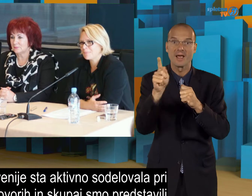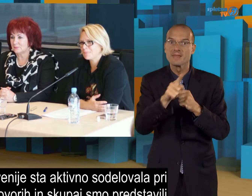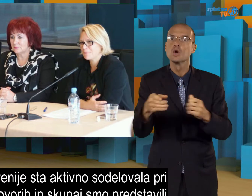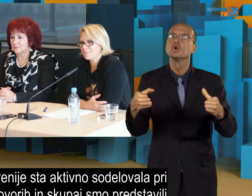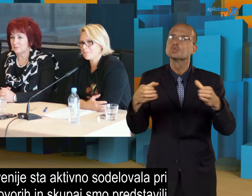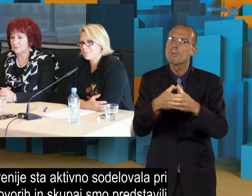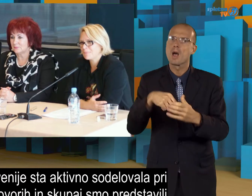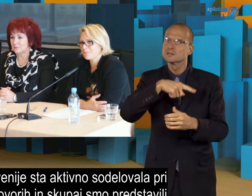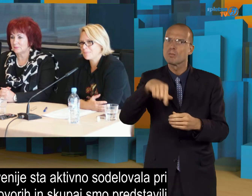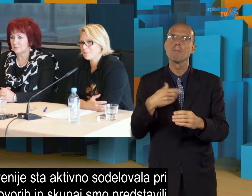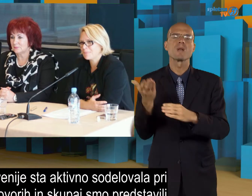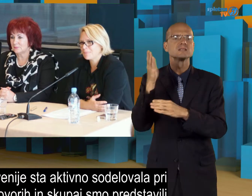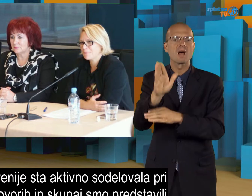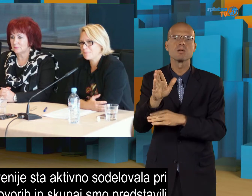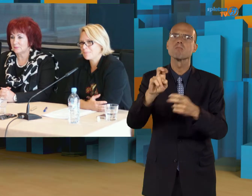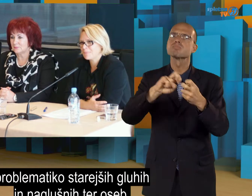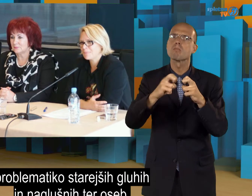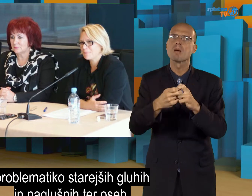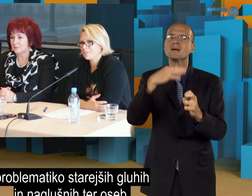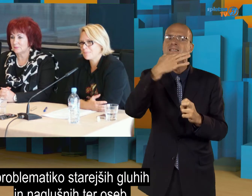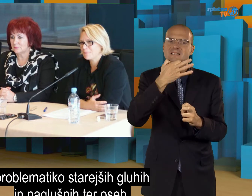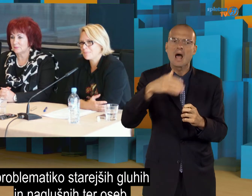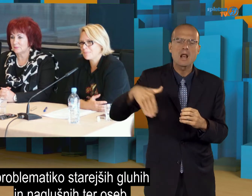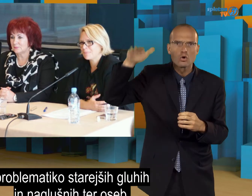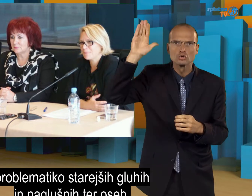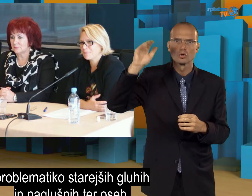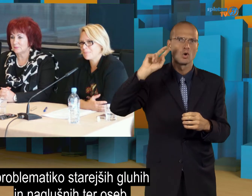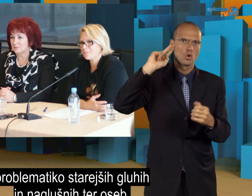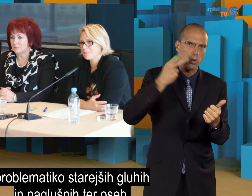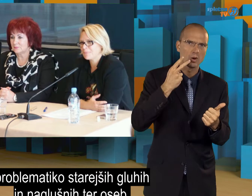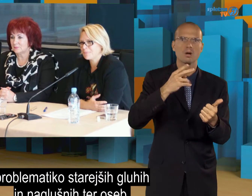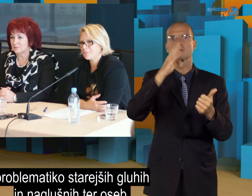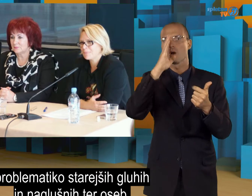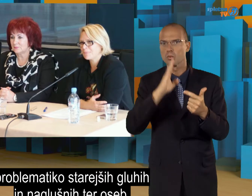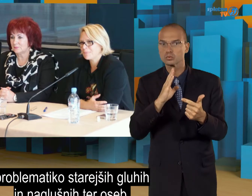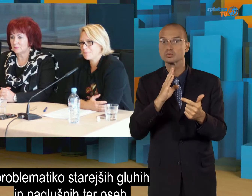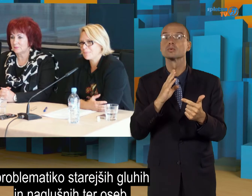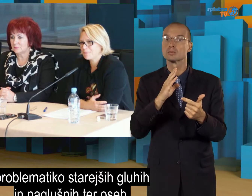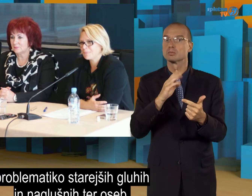predstavili problematiko starejših gluhih in naglušnih ter oseb, ki s starostjo izgubljajo sluh.